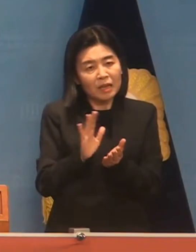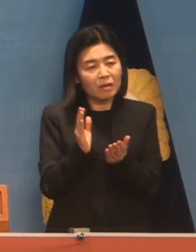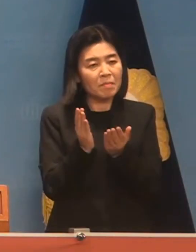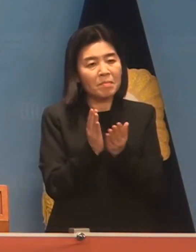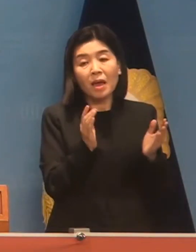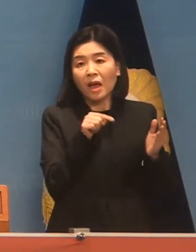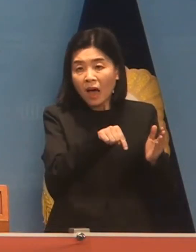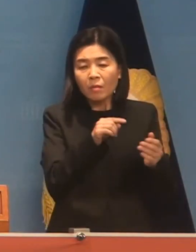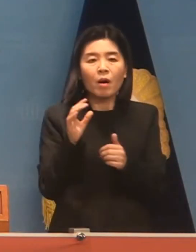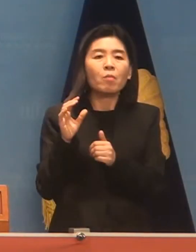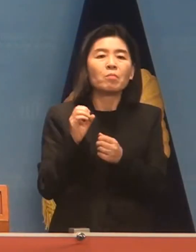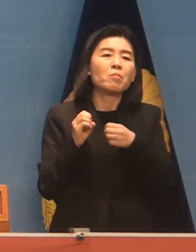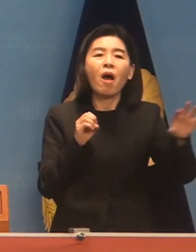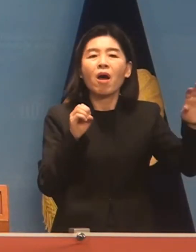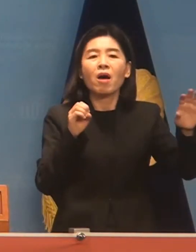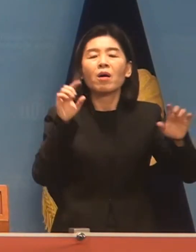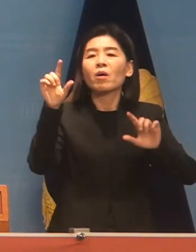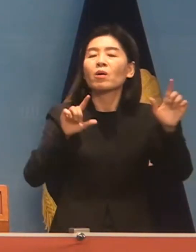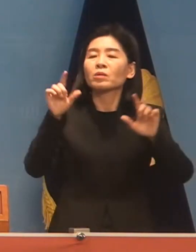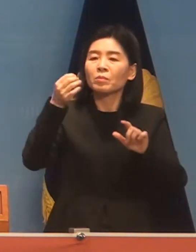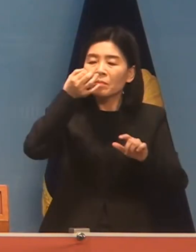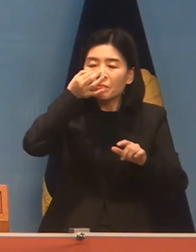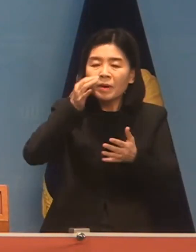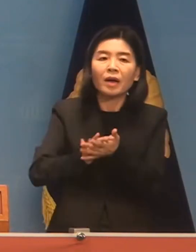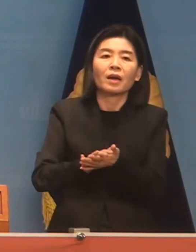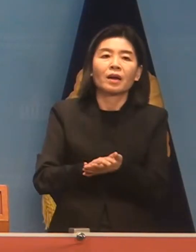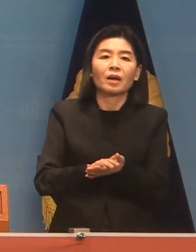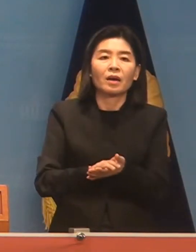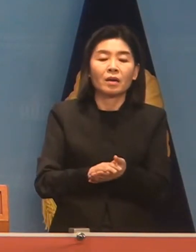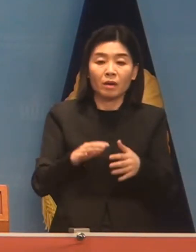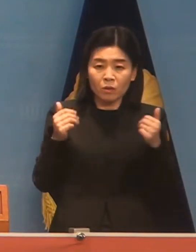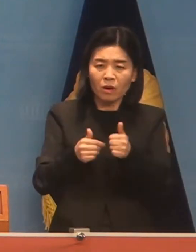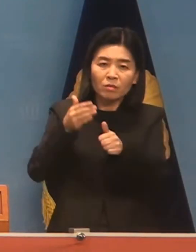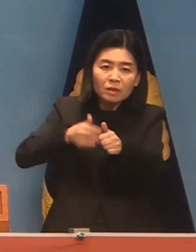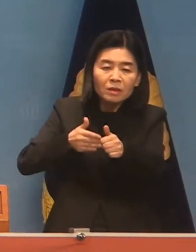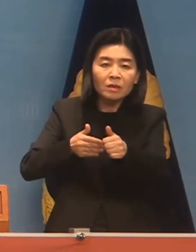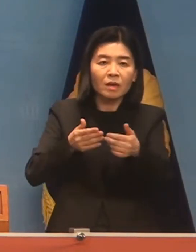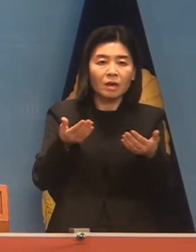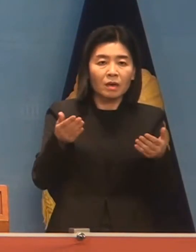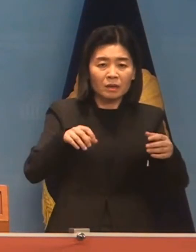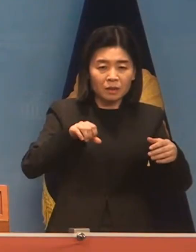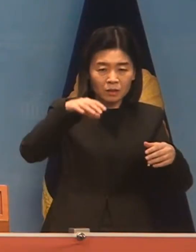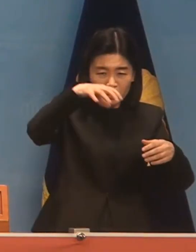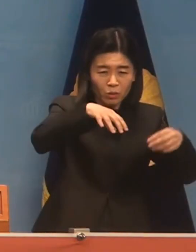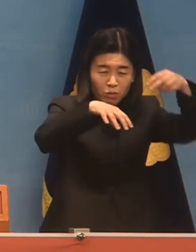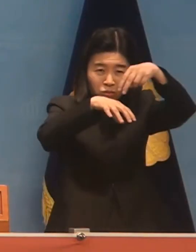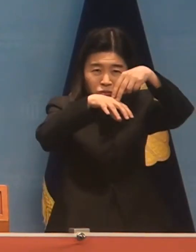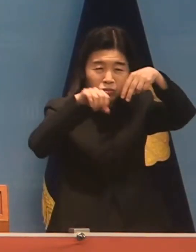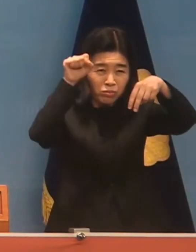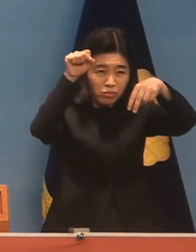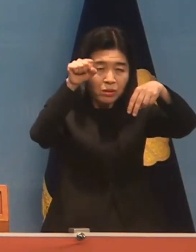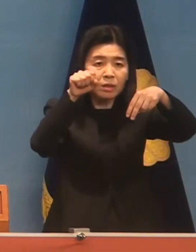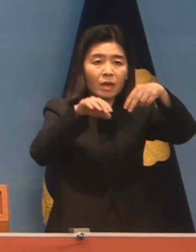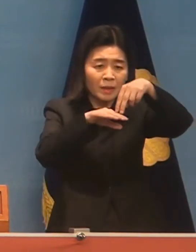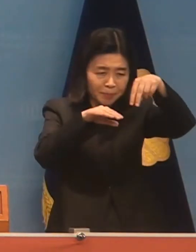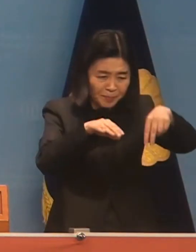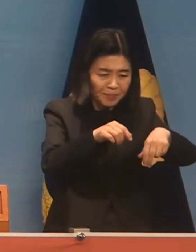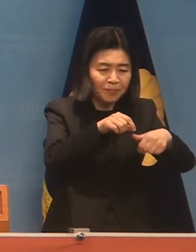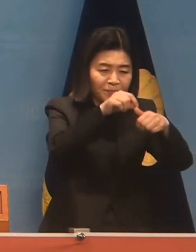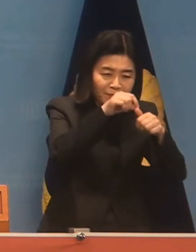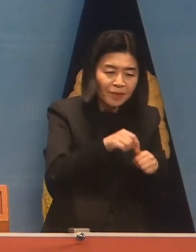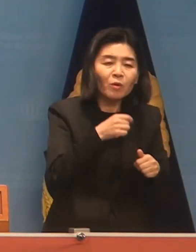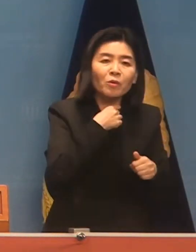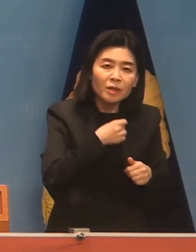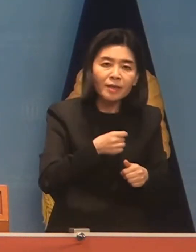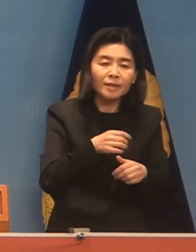곳입니다. 국회는 고공으로 올라간 노동자들이 땅으로 내려오도록 적극적으로 나서고 반드시